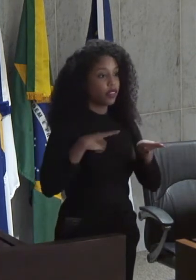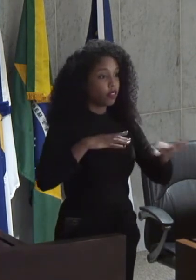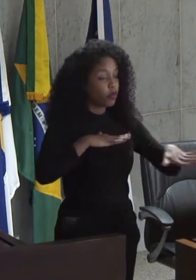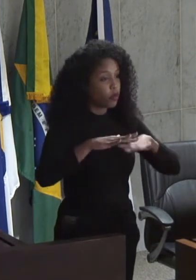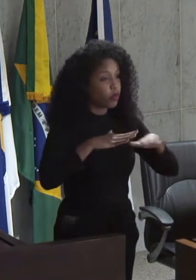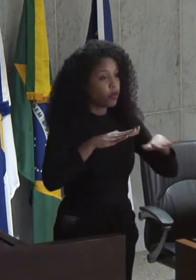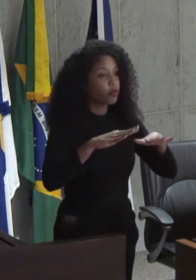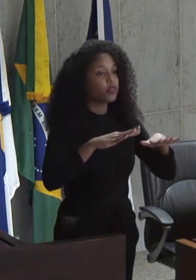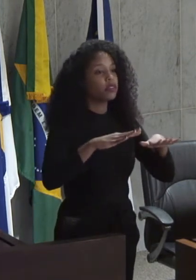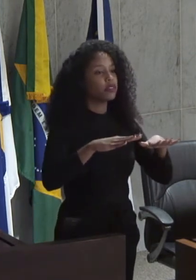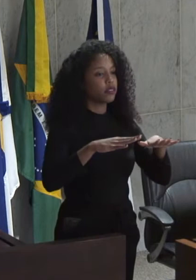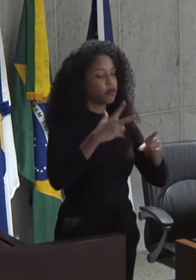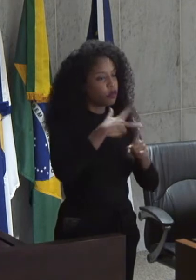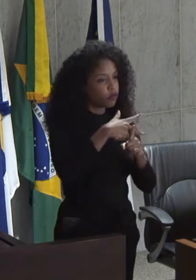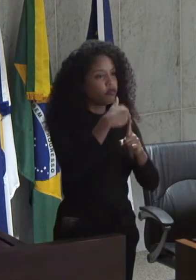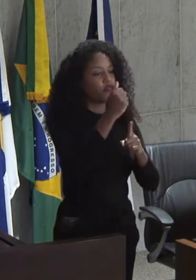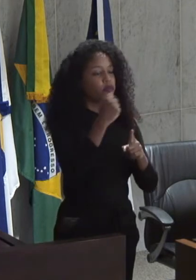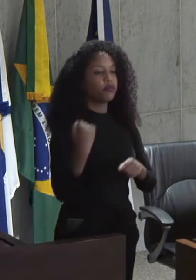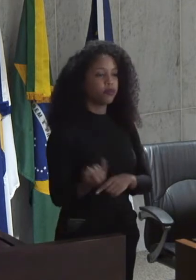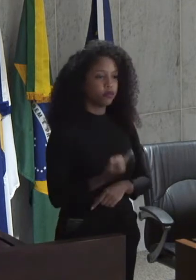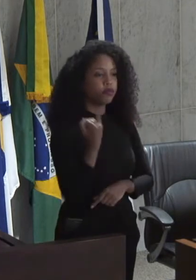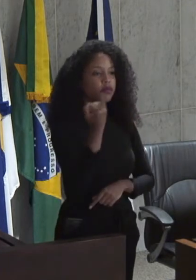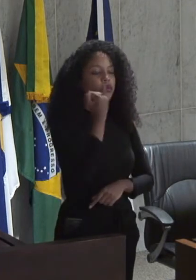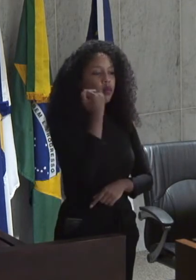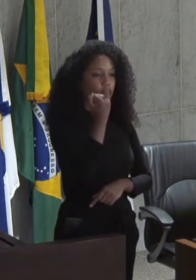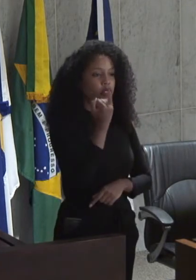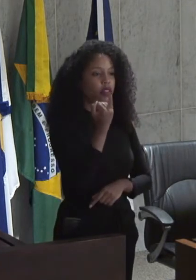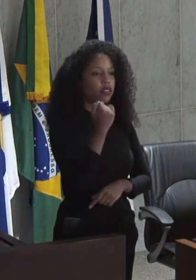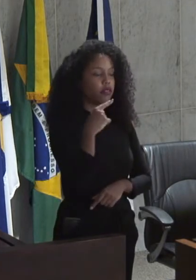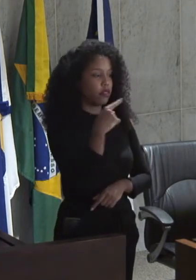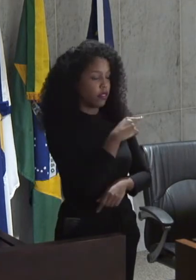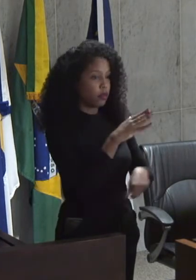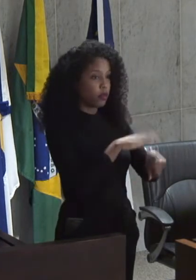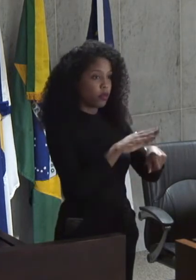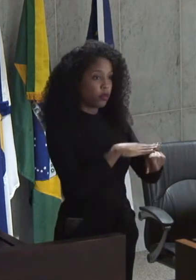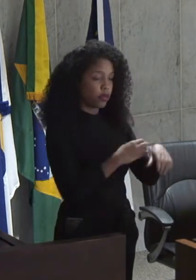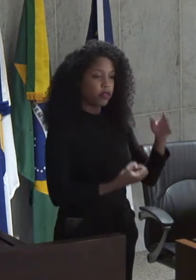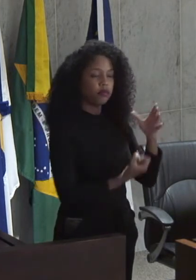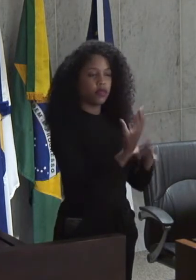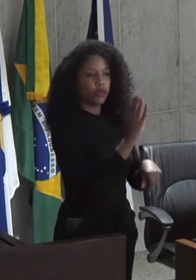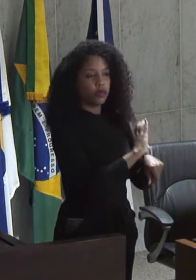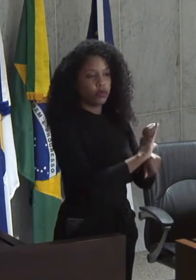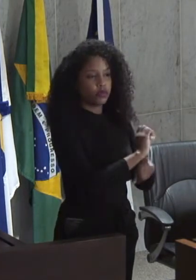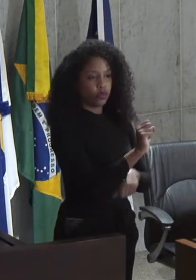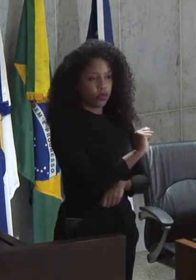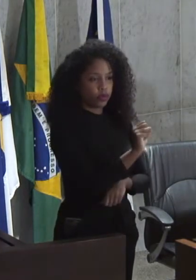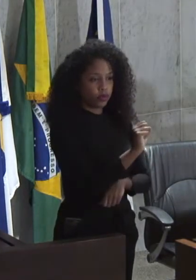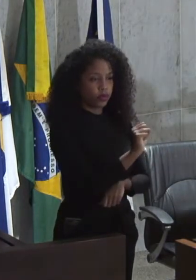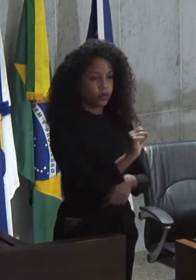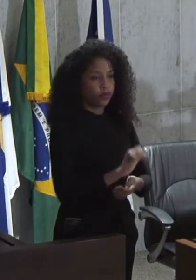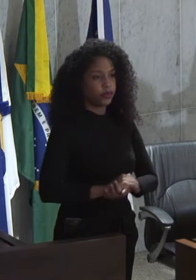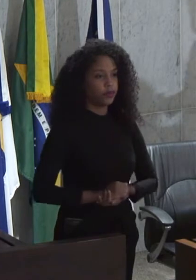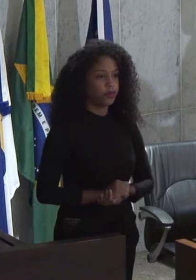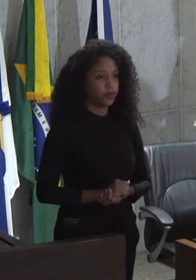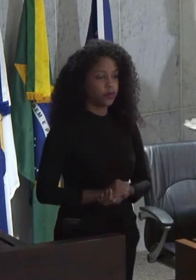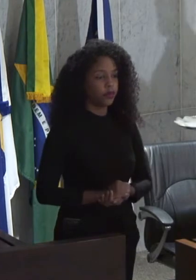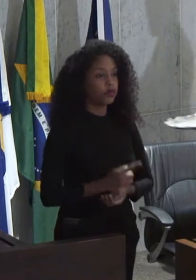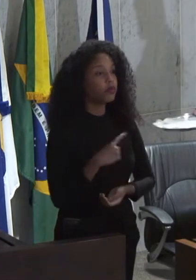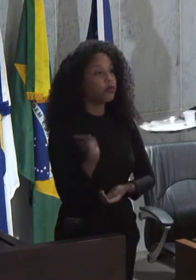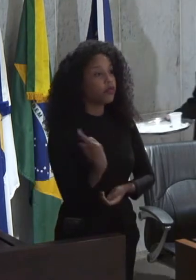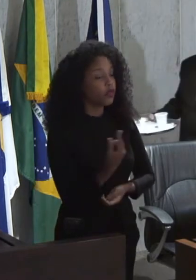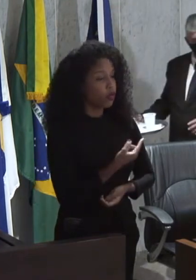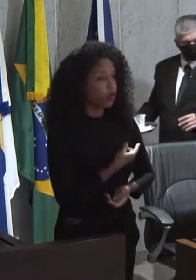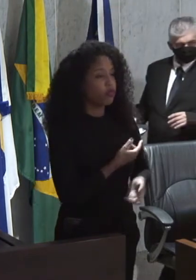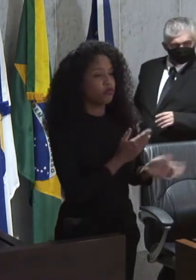conquista significativa lá durante a pré-constituinte, durante a Constituição de 88. Além disso, nós, nesse